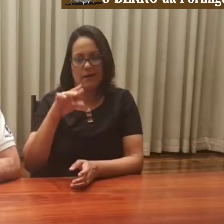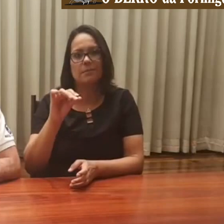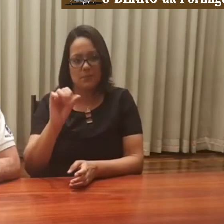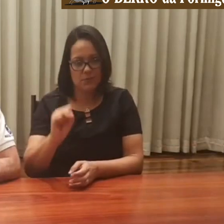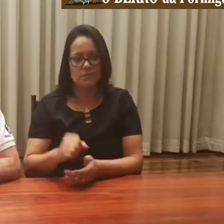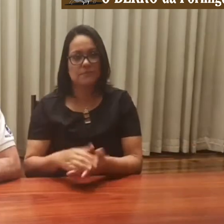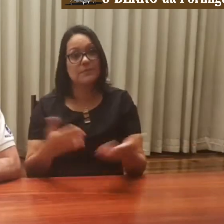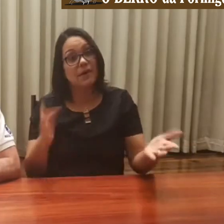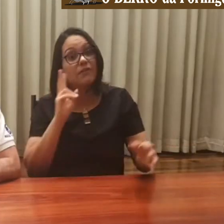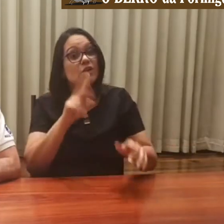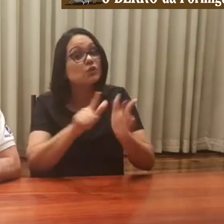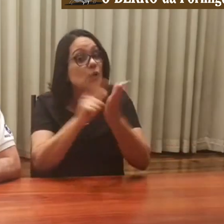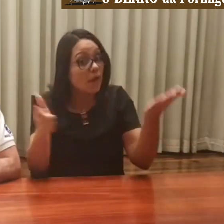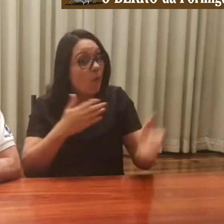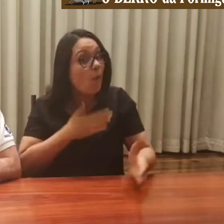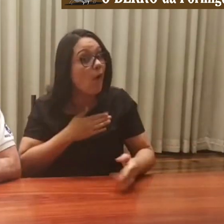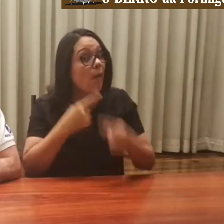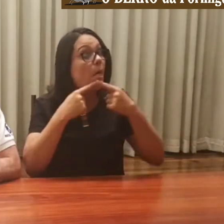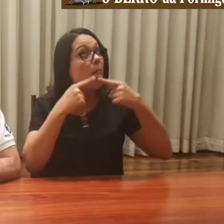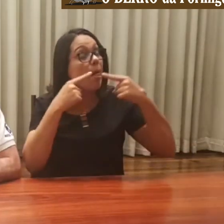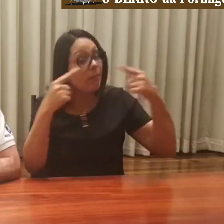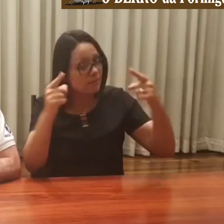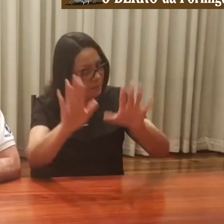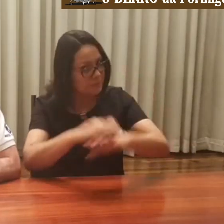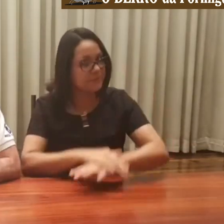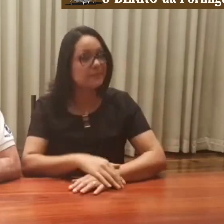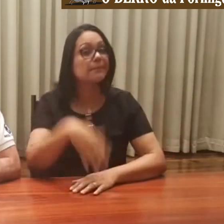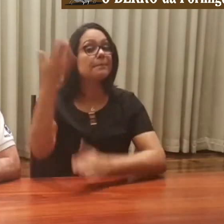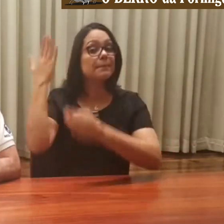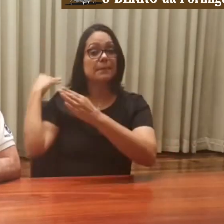que a imprensa gosta de falar, né? Meu amigo, desde